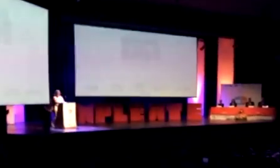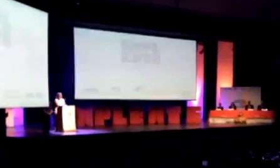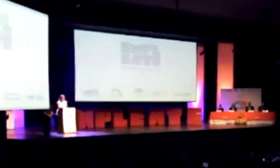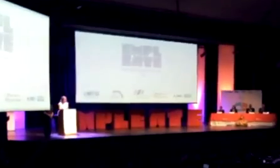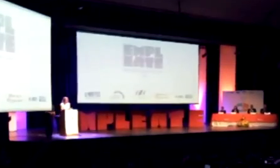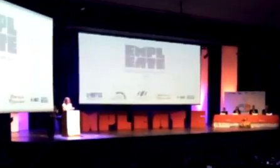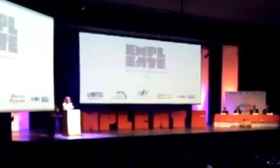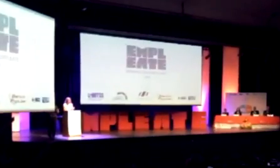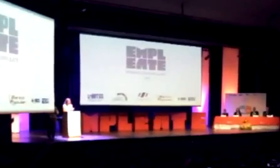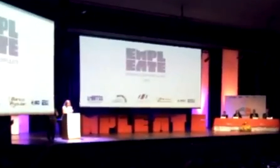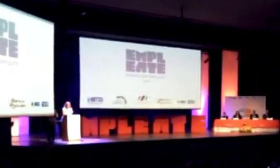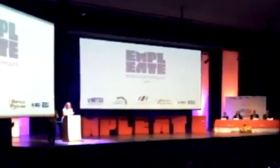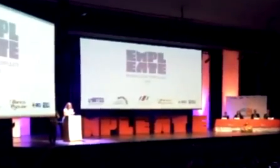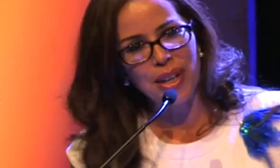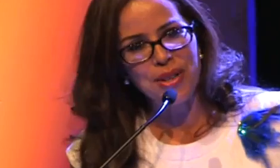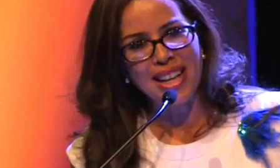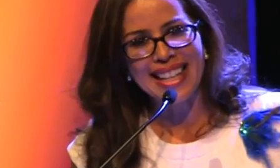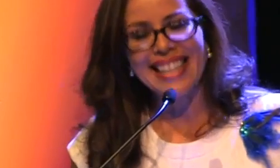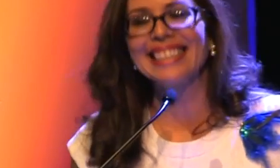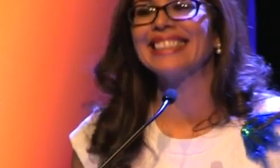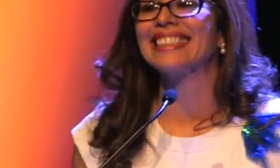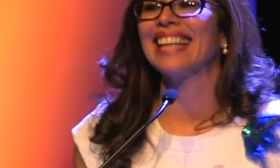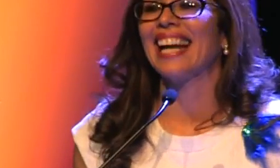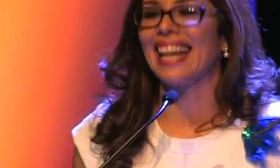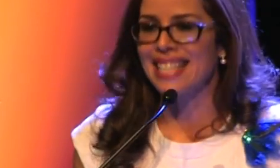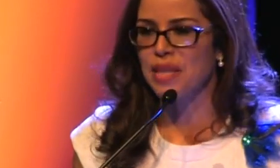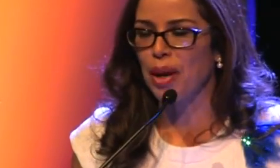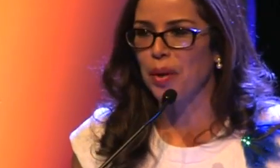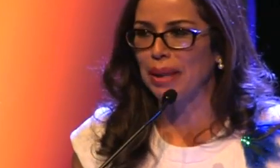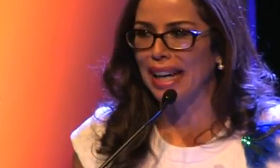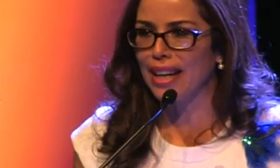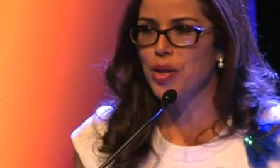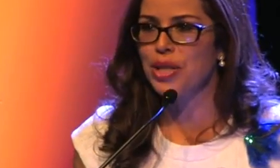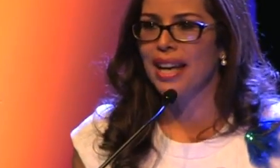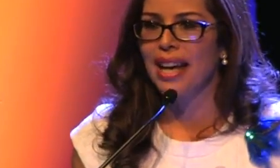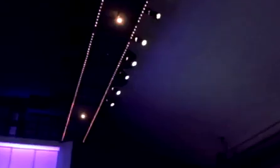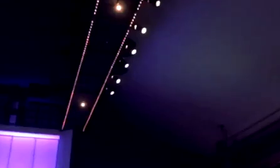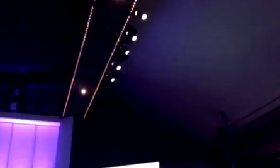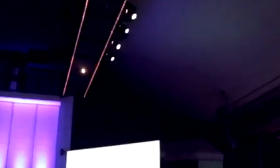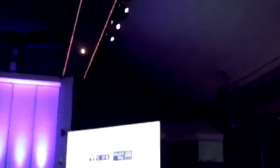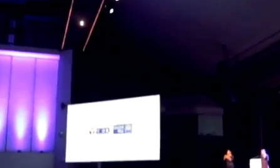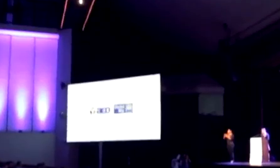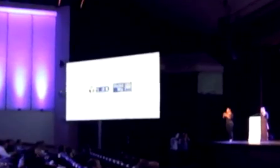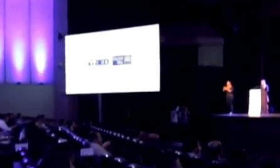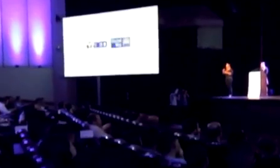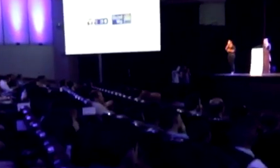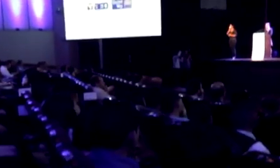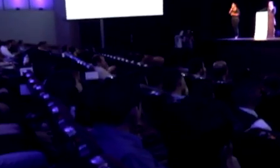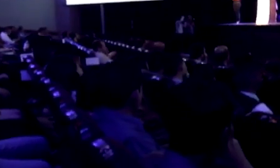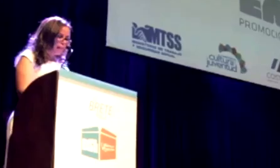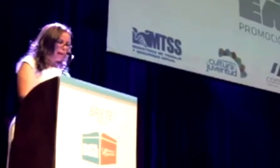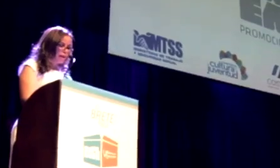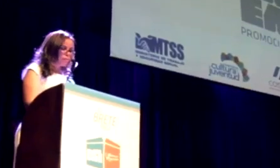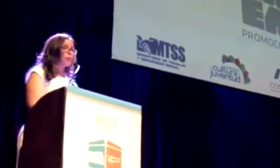Damas y caballeros, muy buenas tardes. Qué gusto verlos aquí. Gracias por acompañarnos.